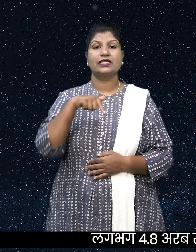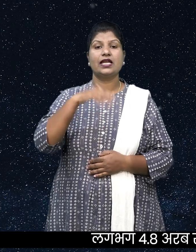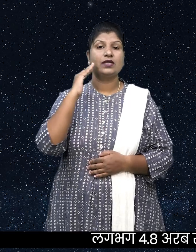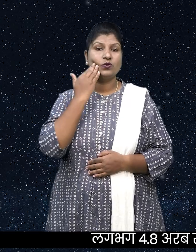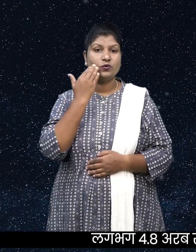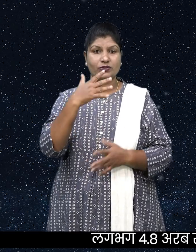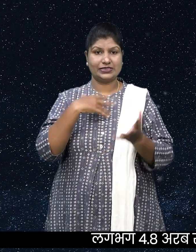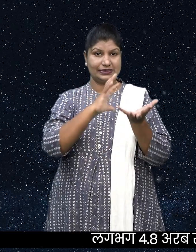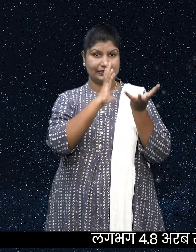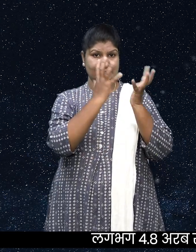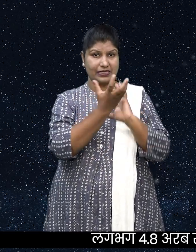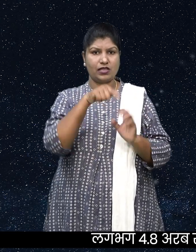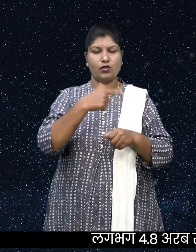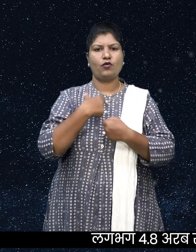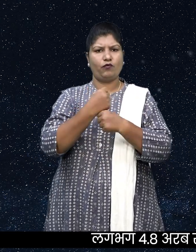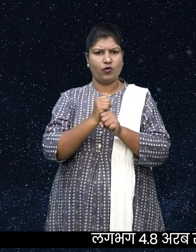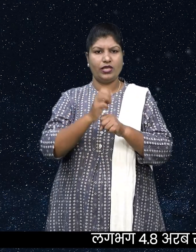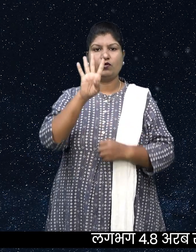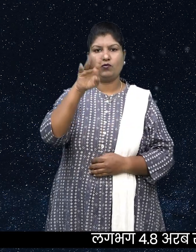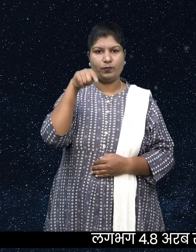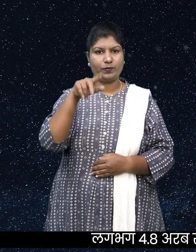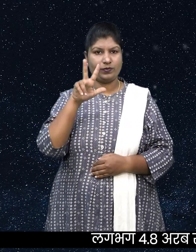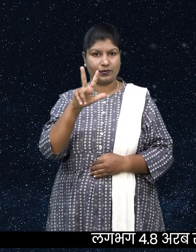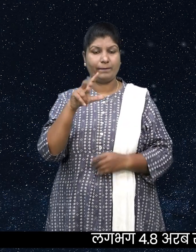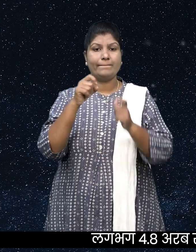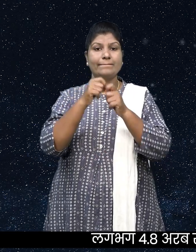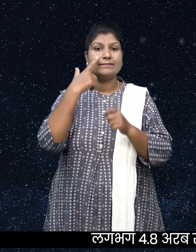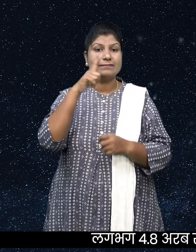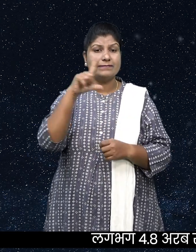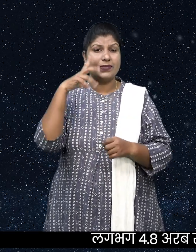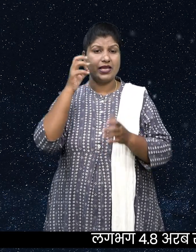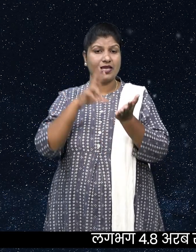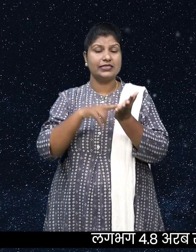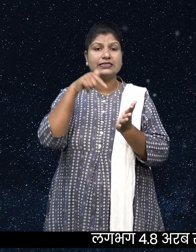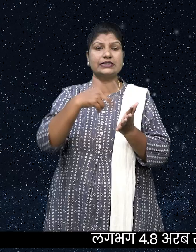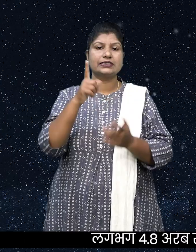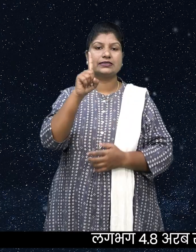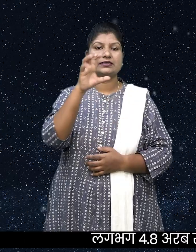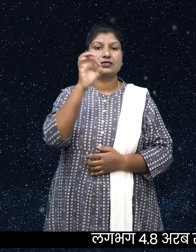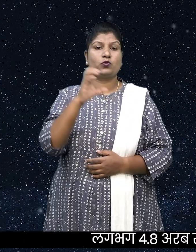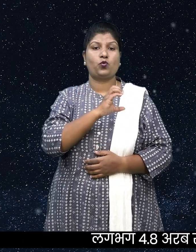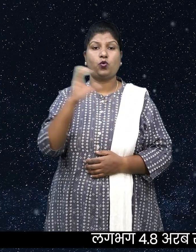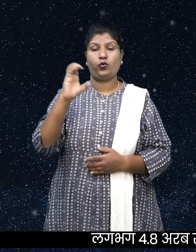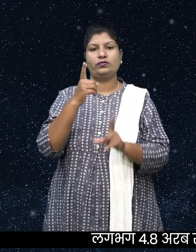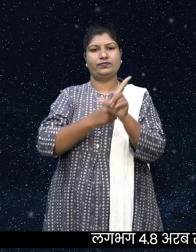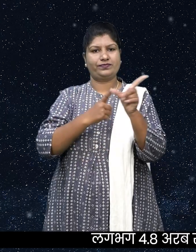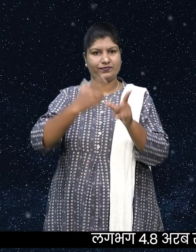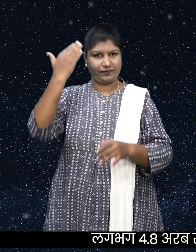लगभग 4.8 अरब साल पहले जब पृथ्वी का निर्माण हुआ था